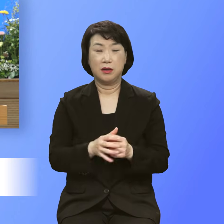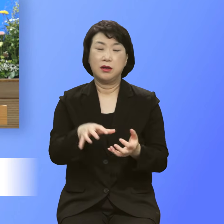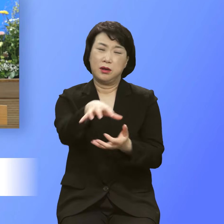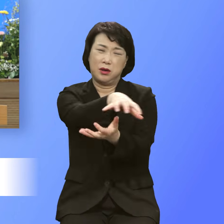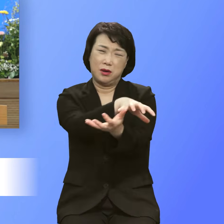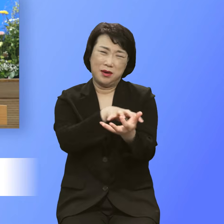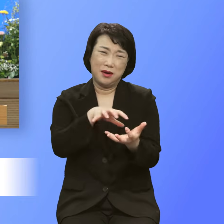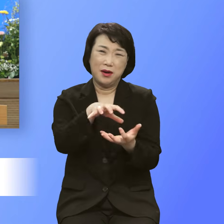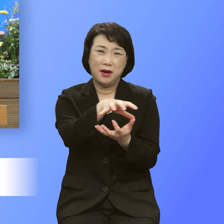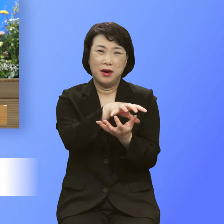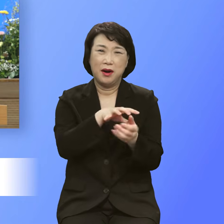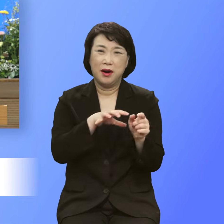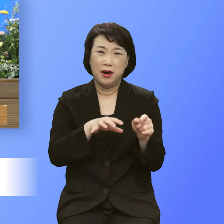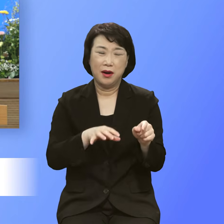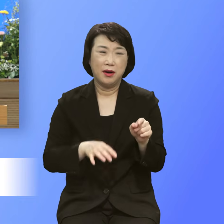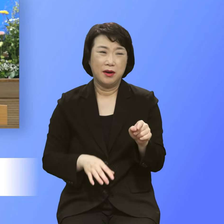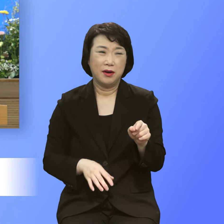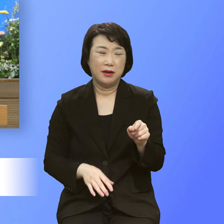혼란하고